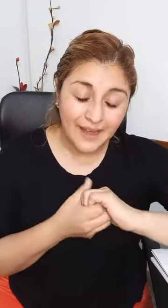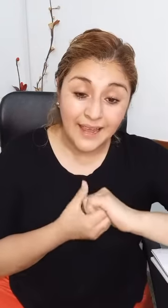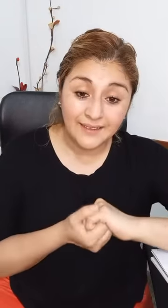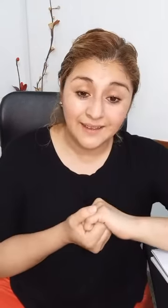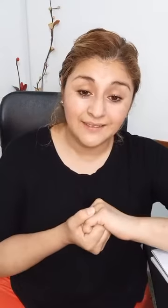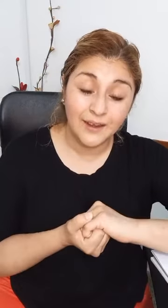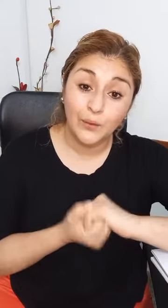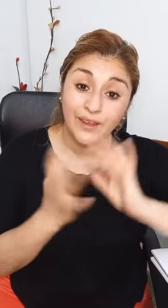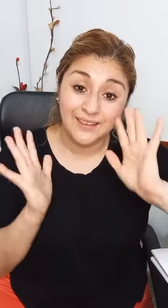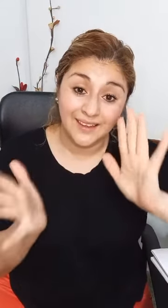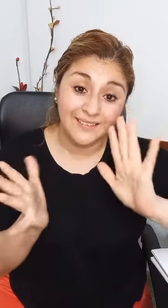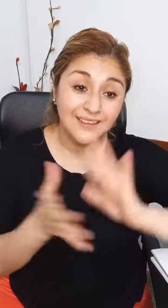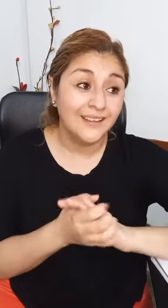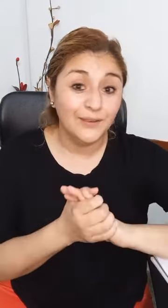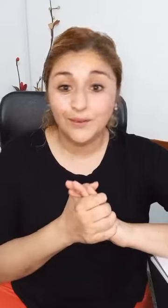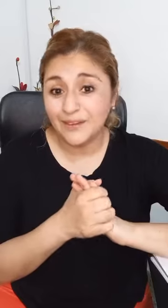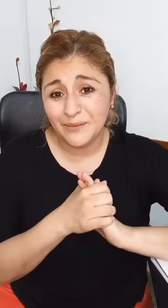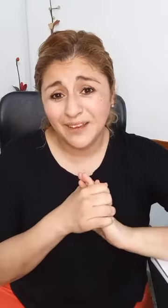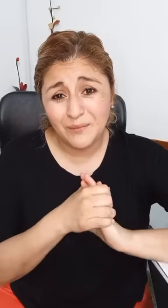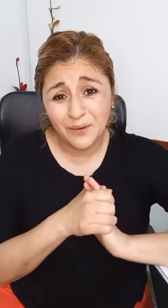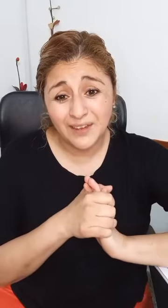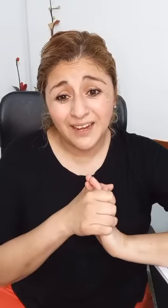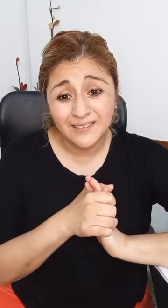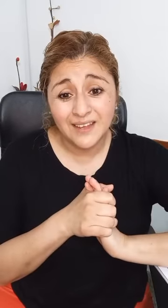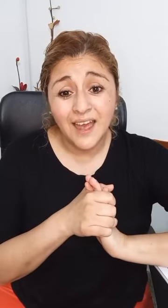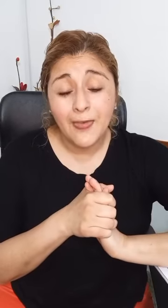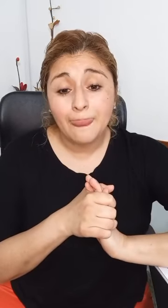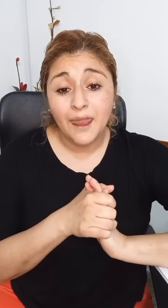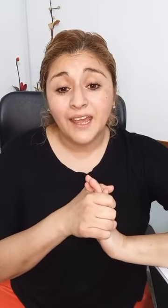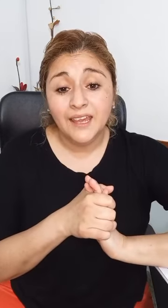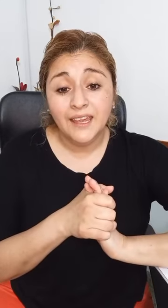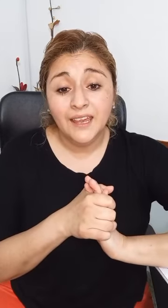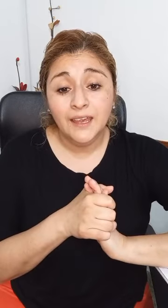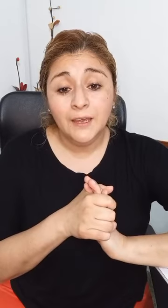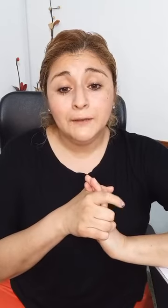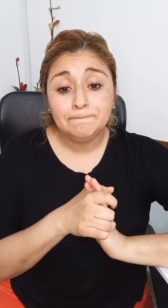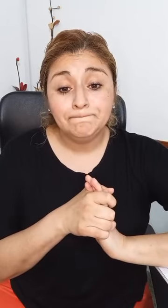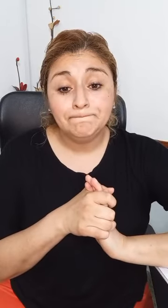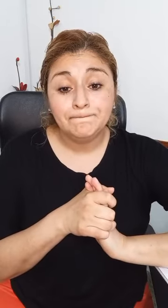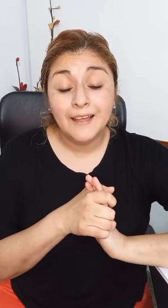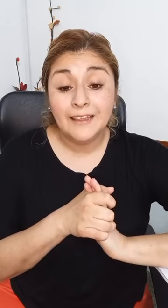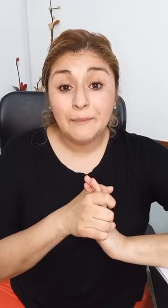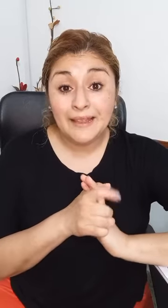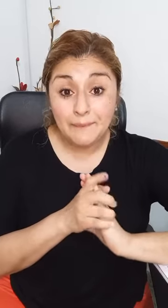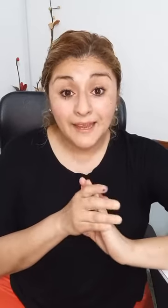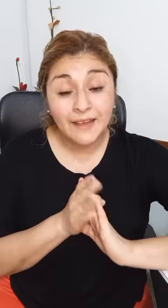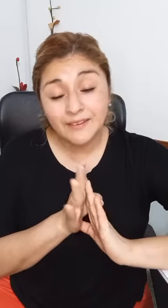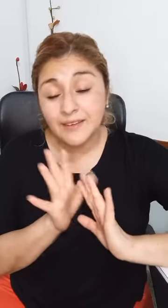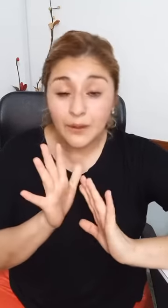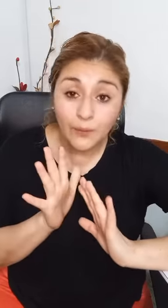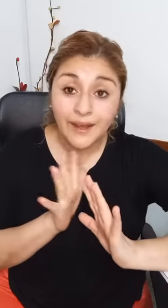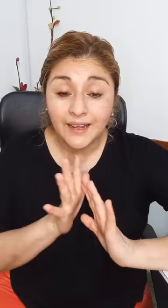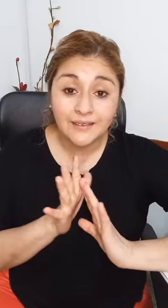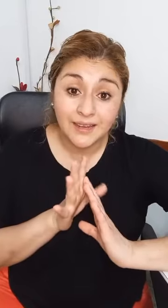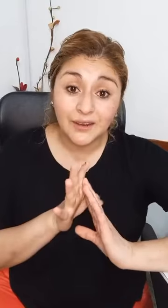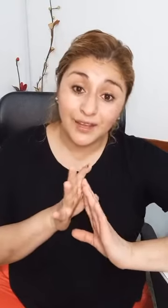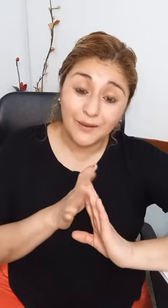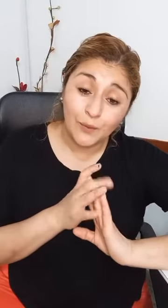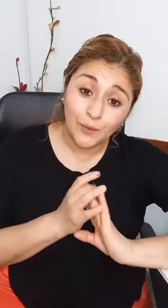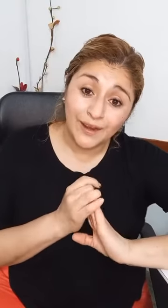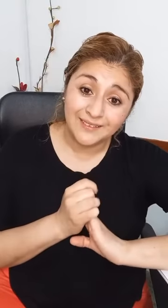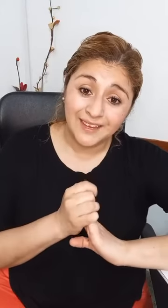a la distancia, ¿no? Que es estar en Salta. Nosotros estamos acá en Buenos Aires. Y el tema también, a veces hay lugares